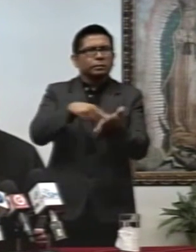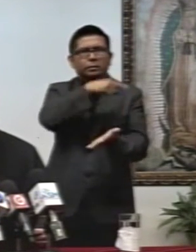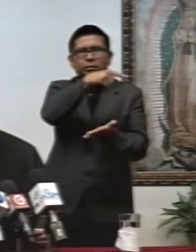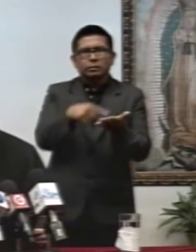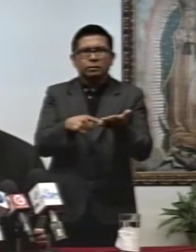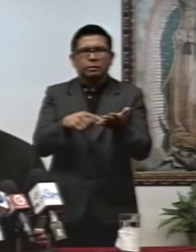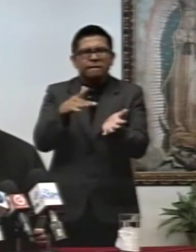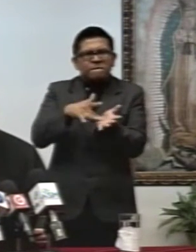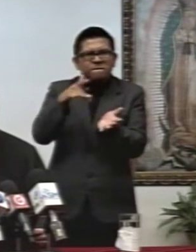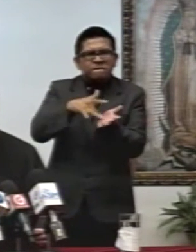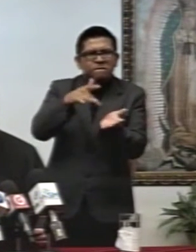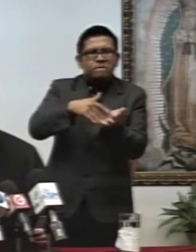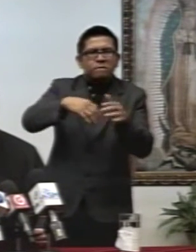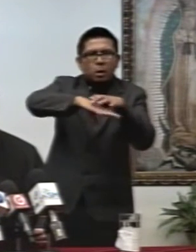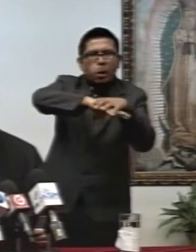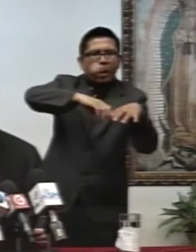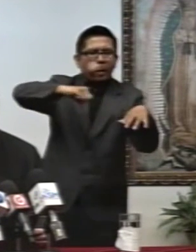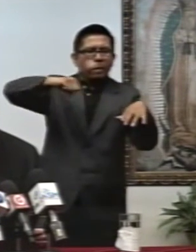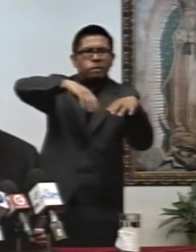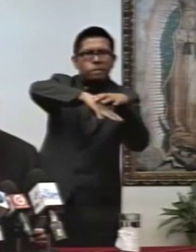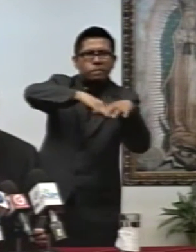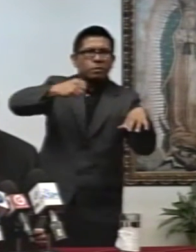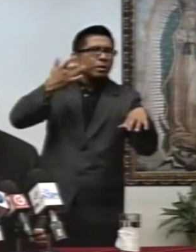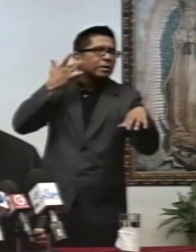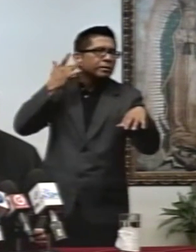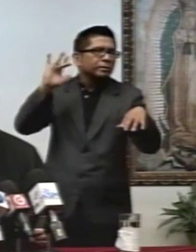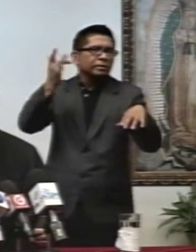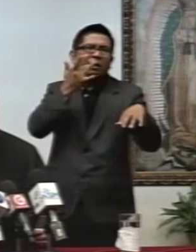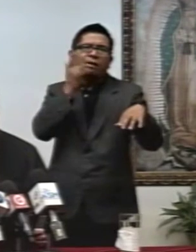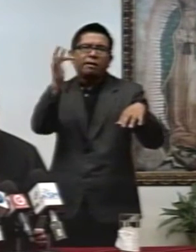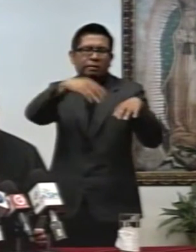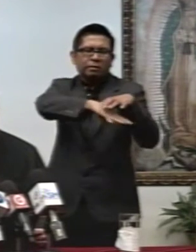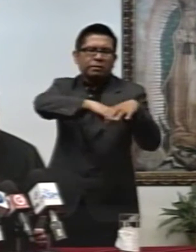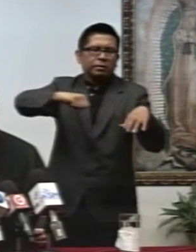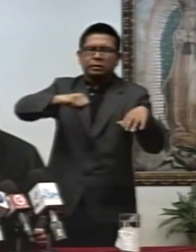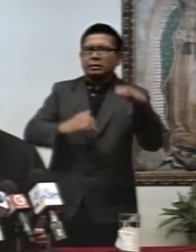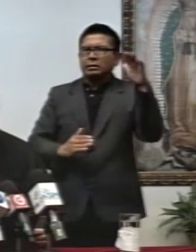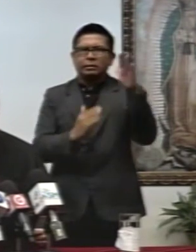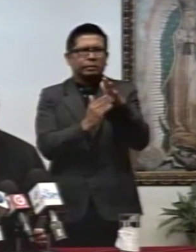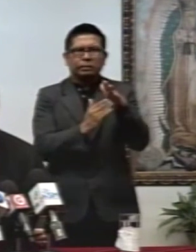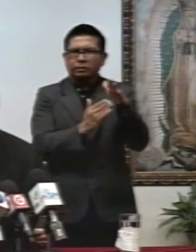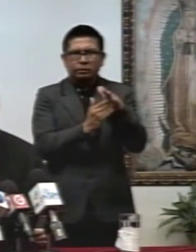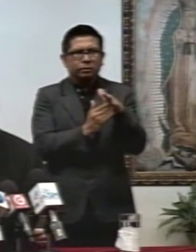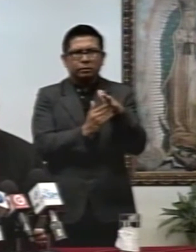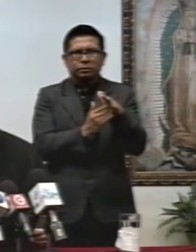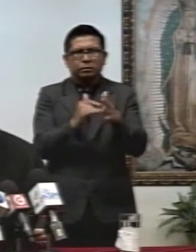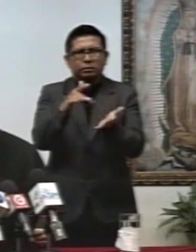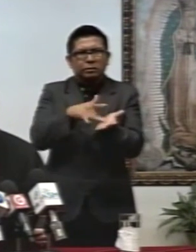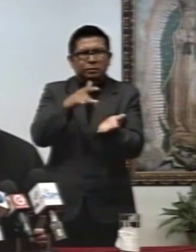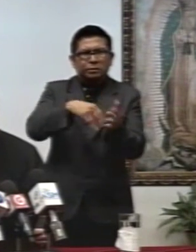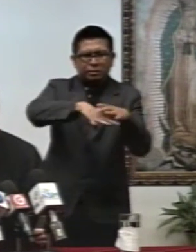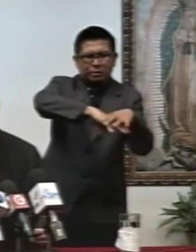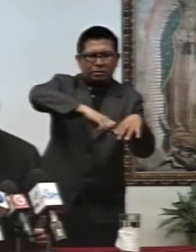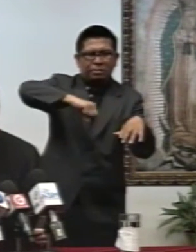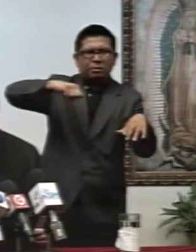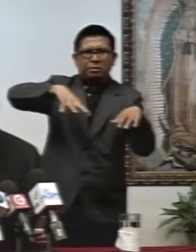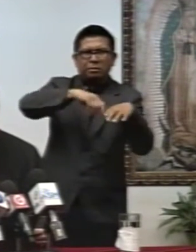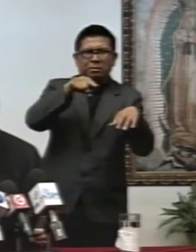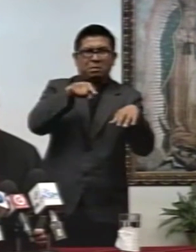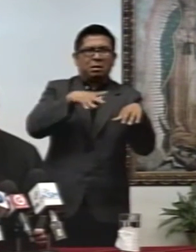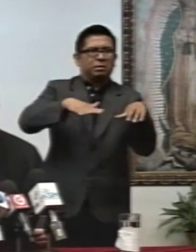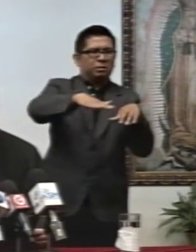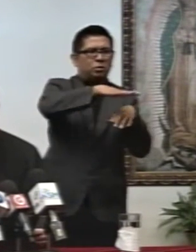la explotación minera en nuestro país. Explotación minera a cielo